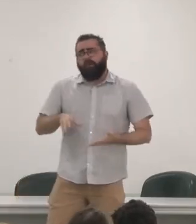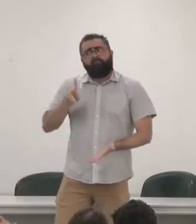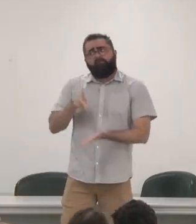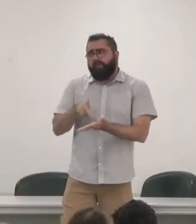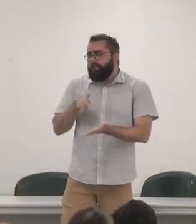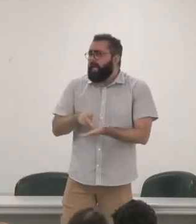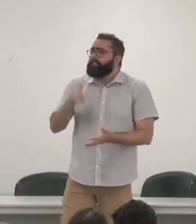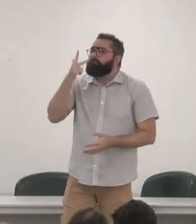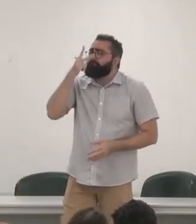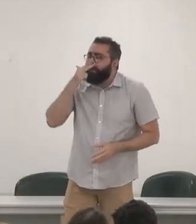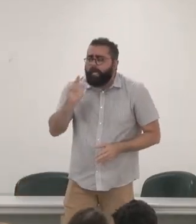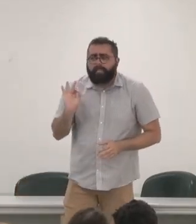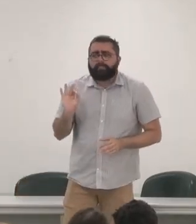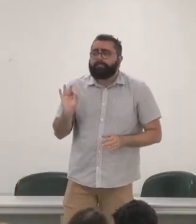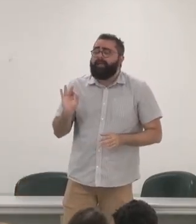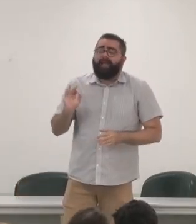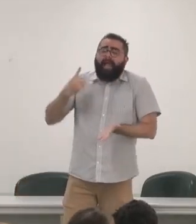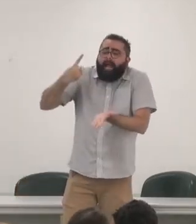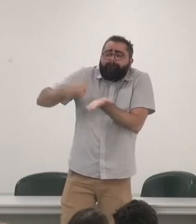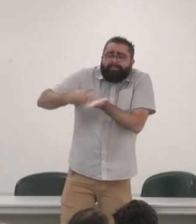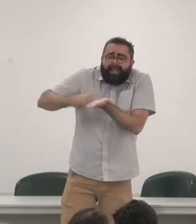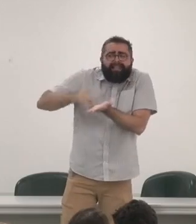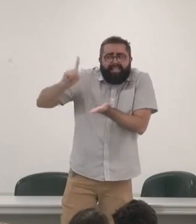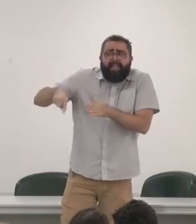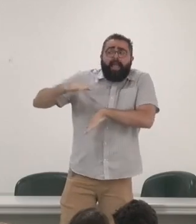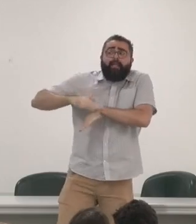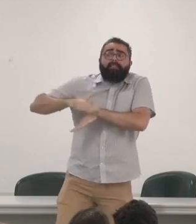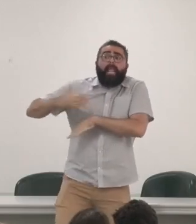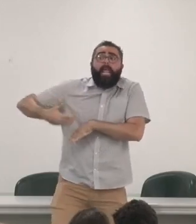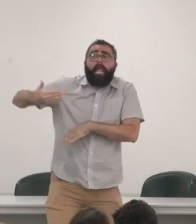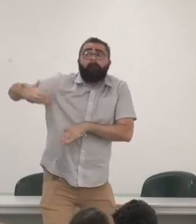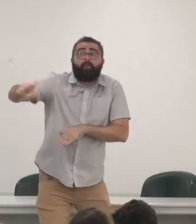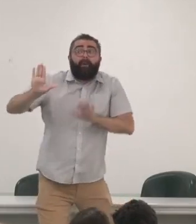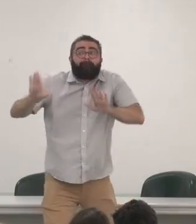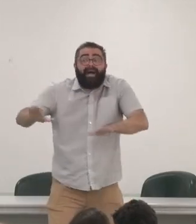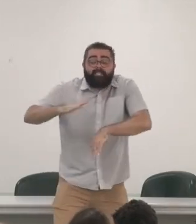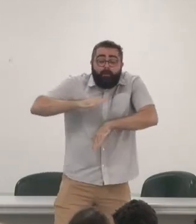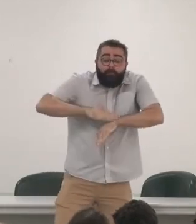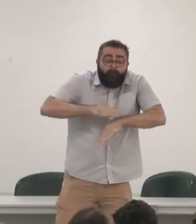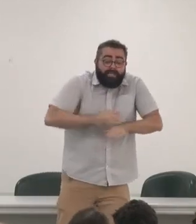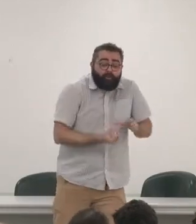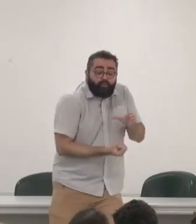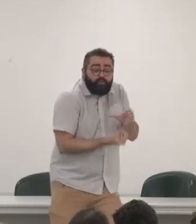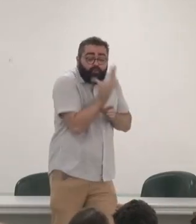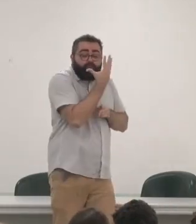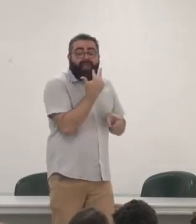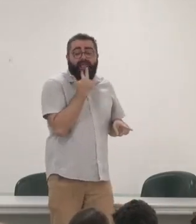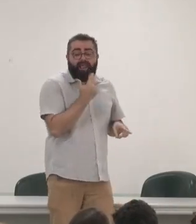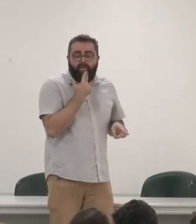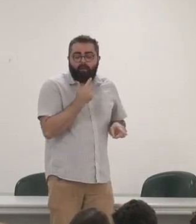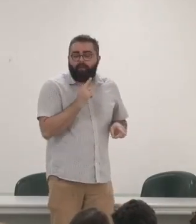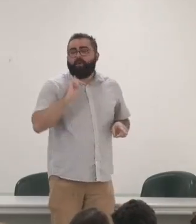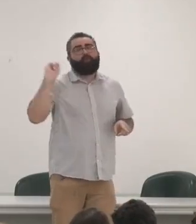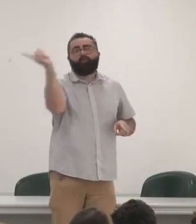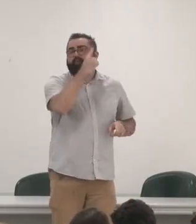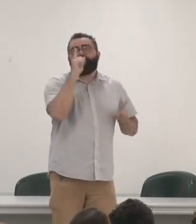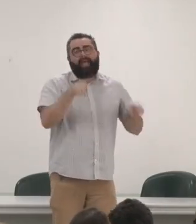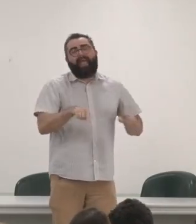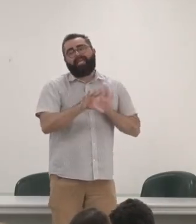O Inter tinha dito, anteriormente citado, que existe uma questão da arbitrariedade como